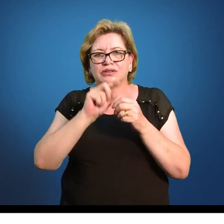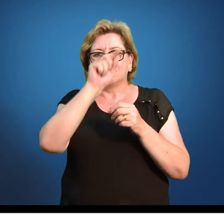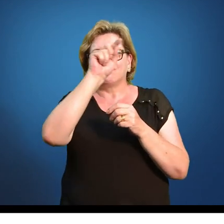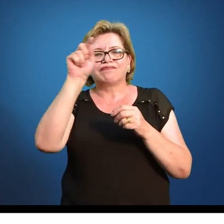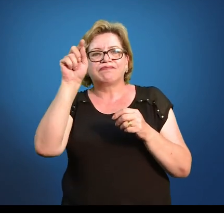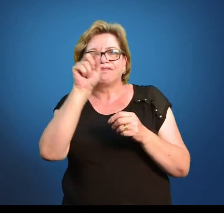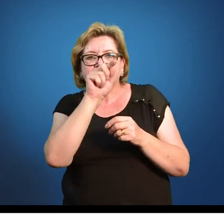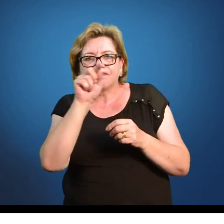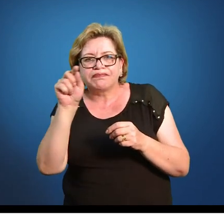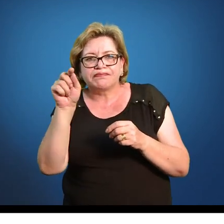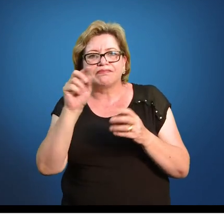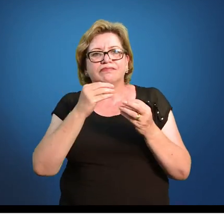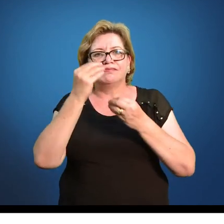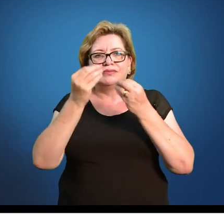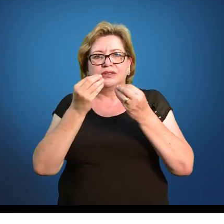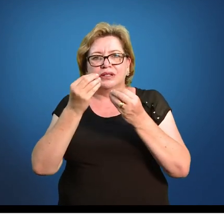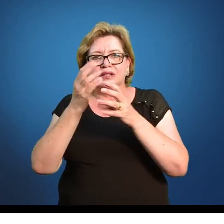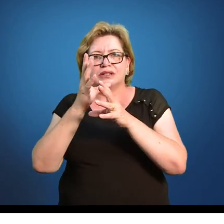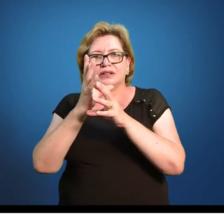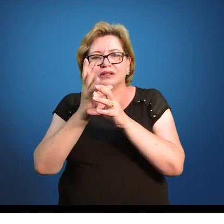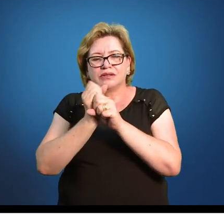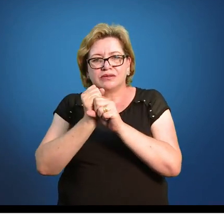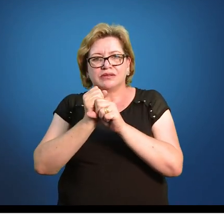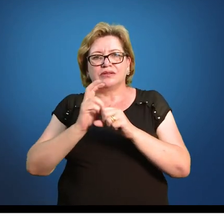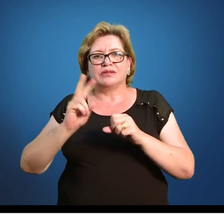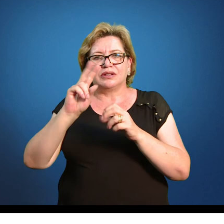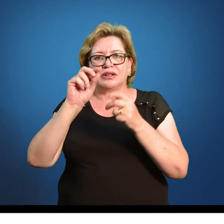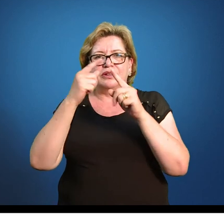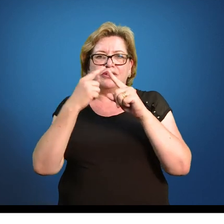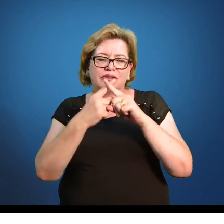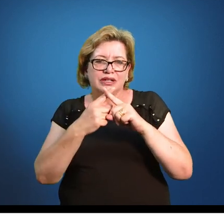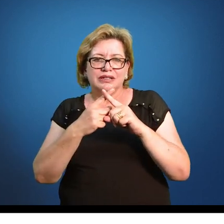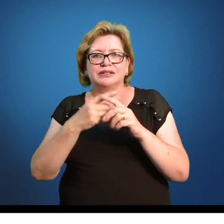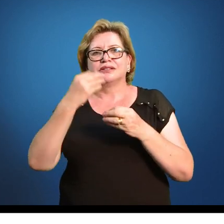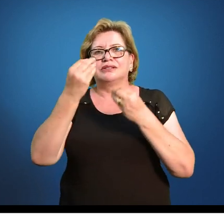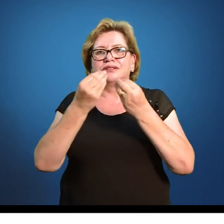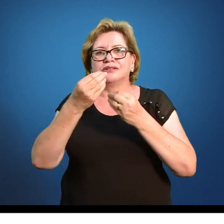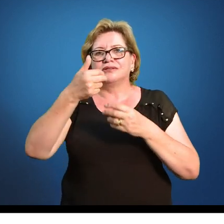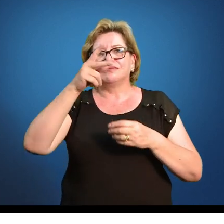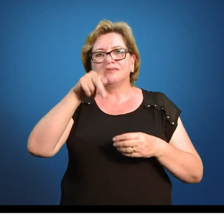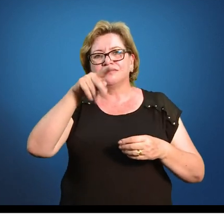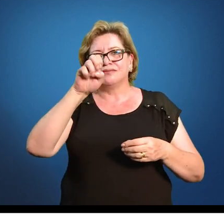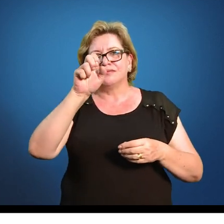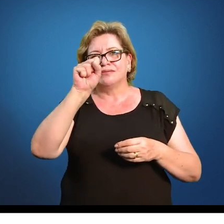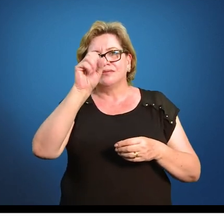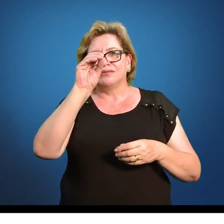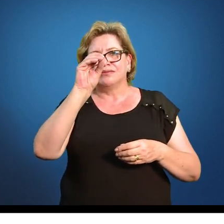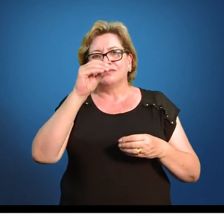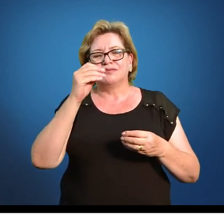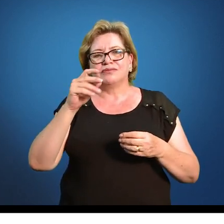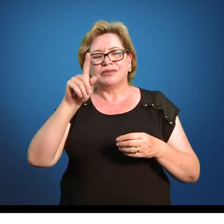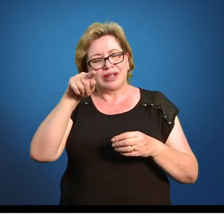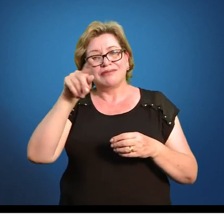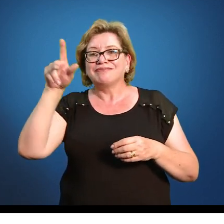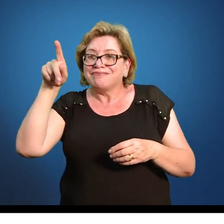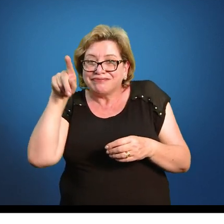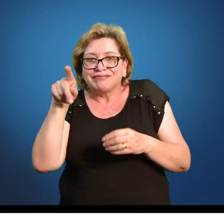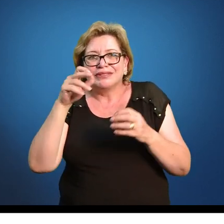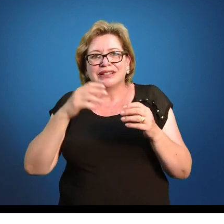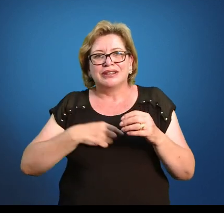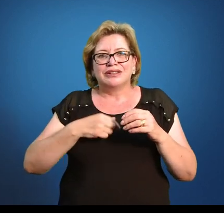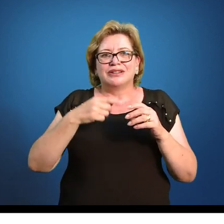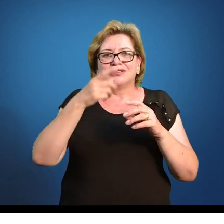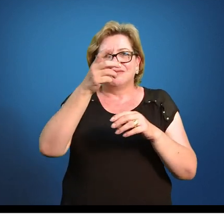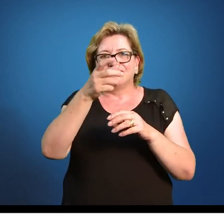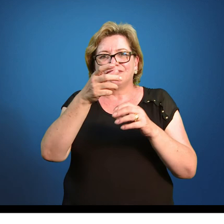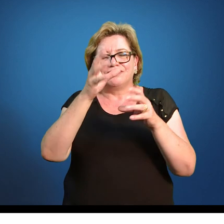né? Seria o somatório da tua variável vezes os pesos, né? Chamando de P. Então, somatório de X